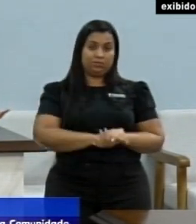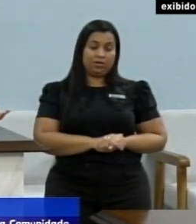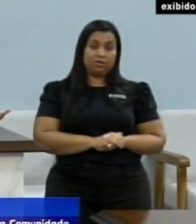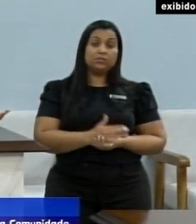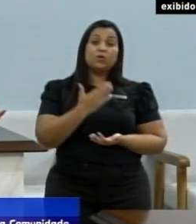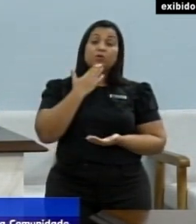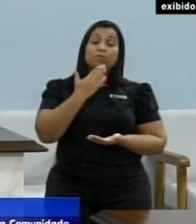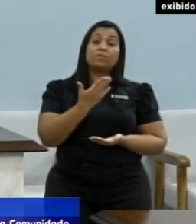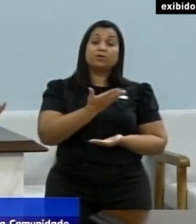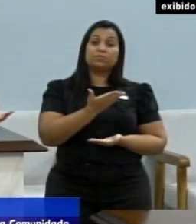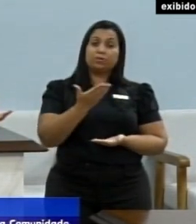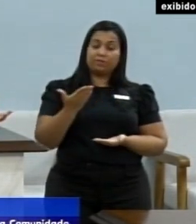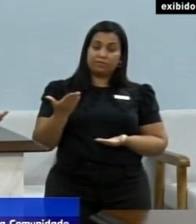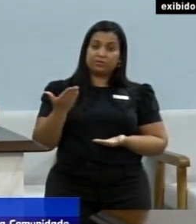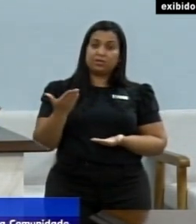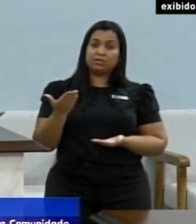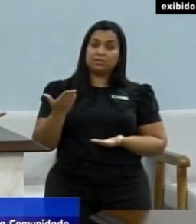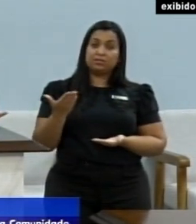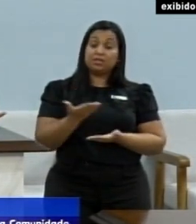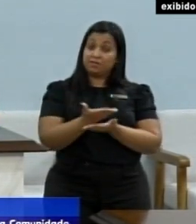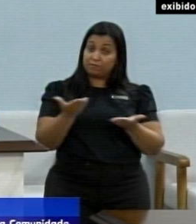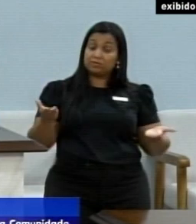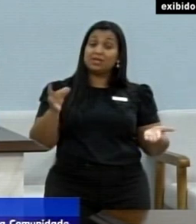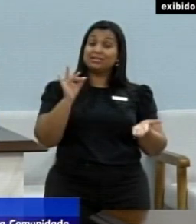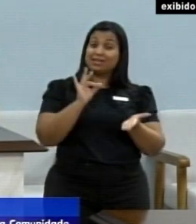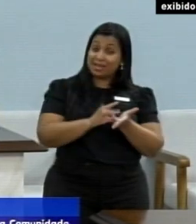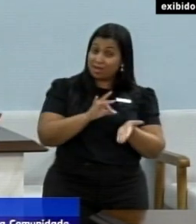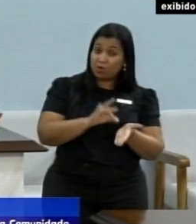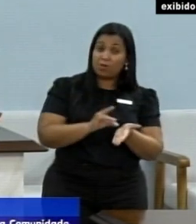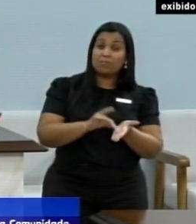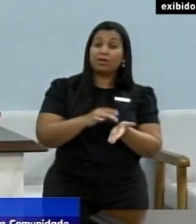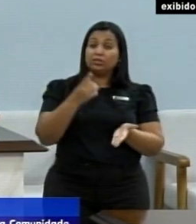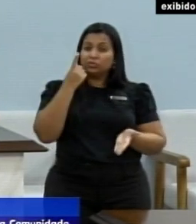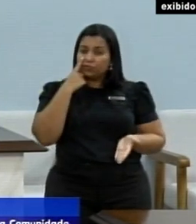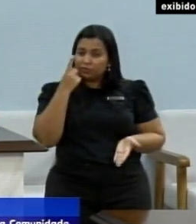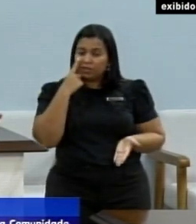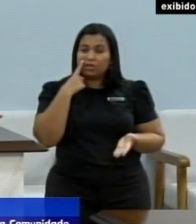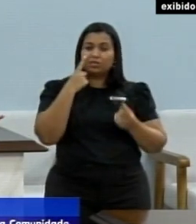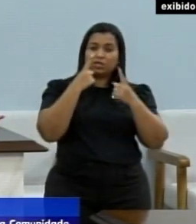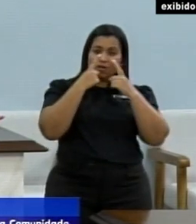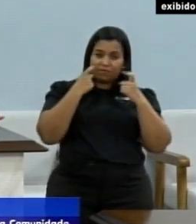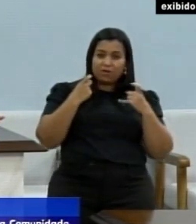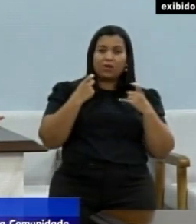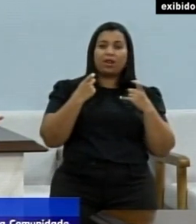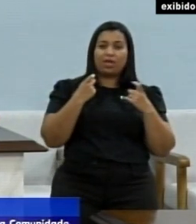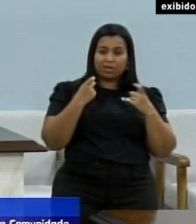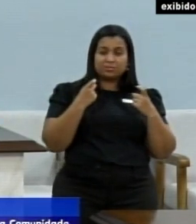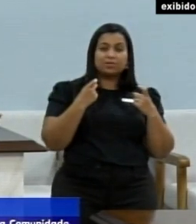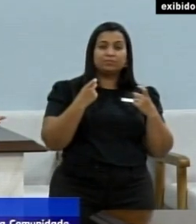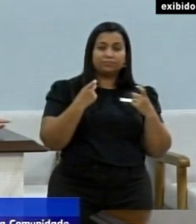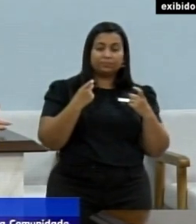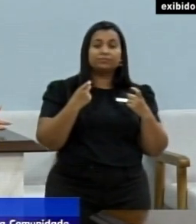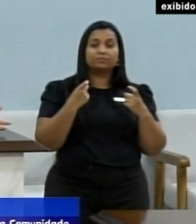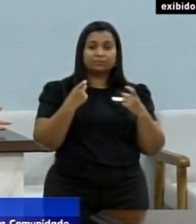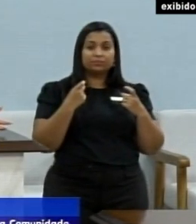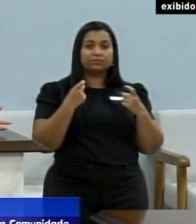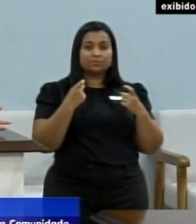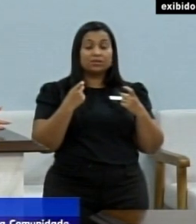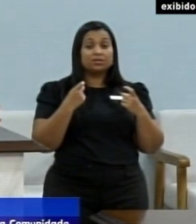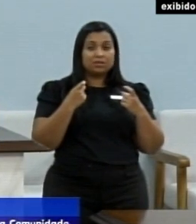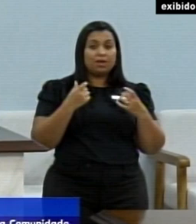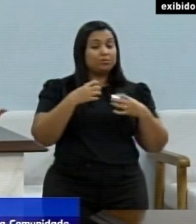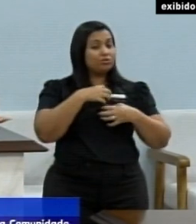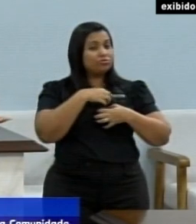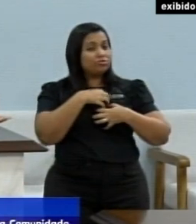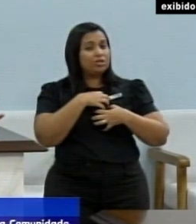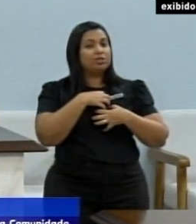para vocês é que vocês realmente observem a violência e tratem desse assunto com olhos empáticos.